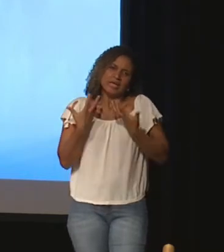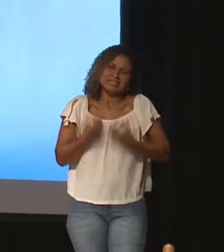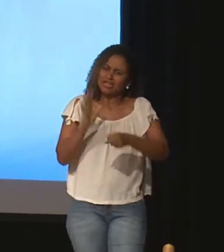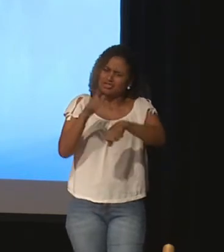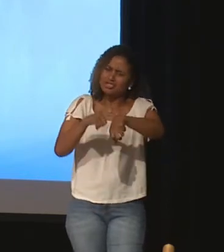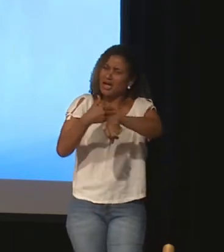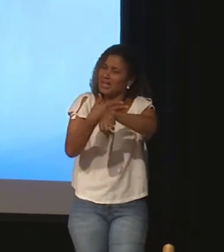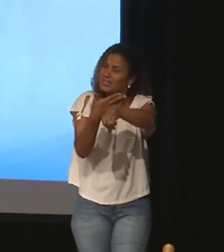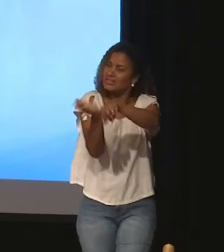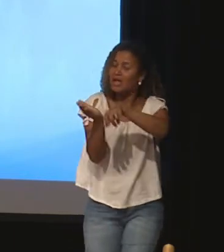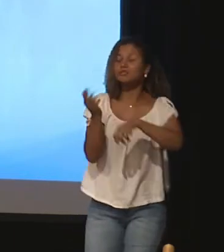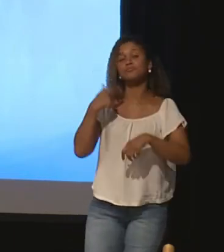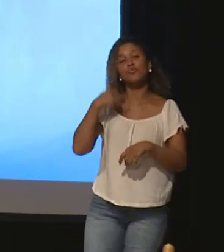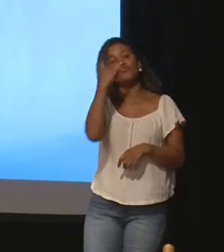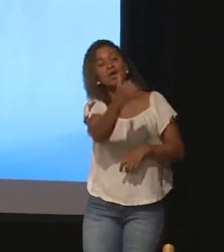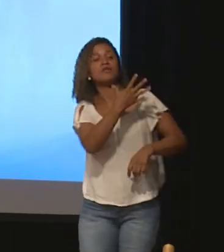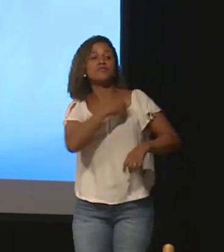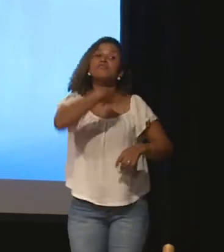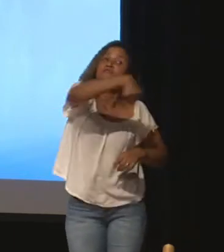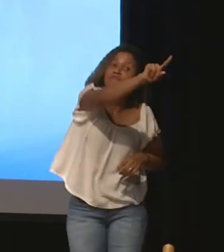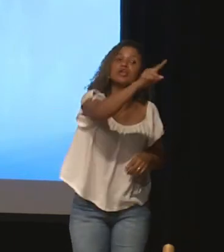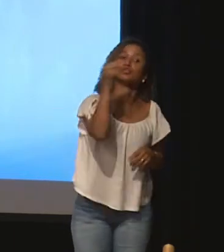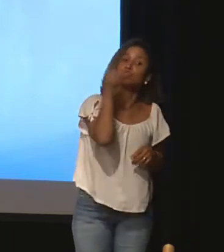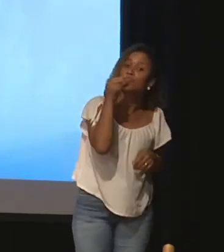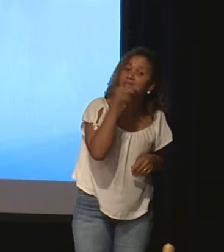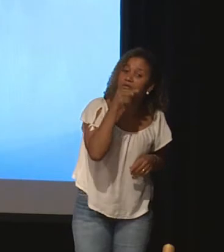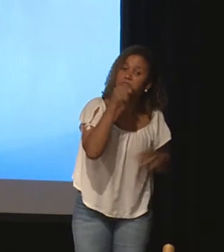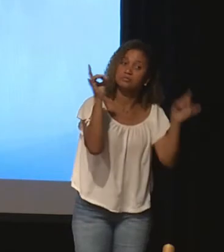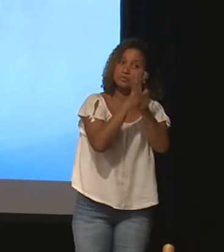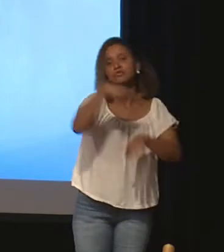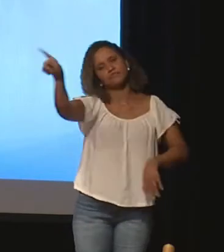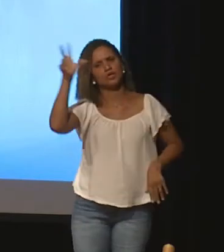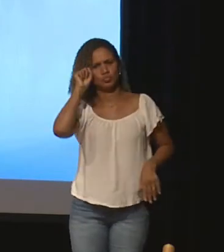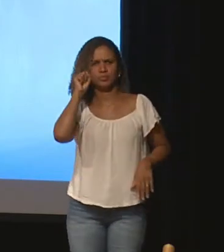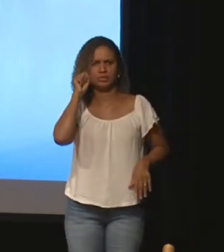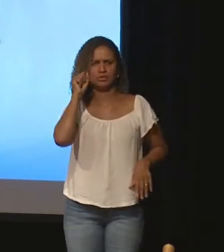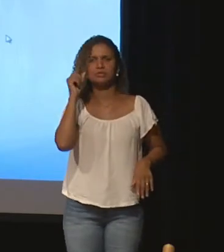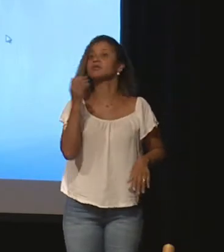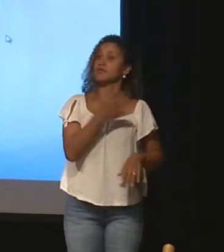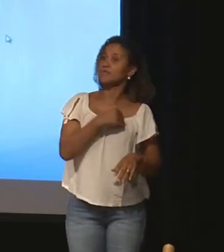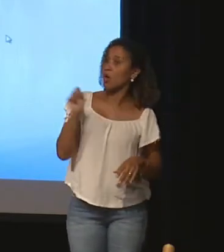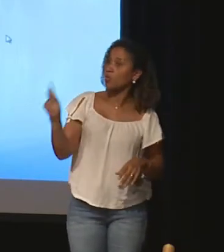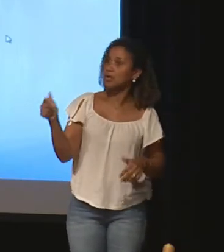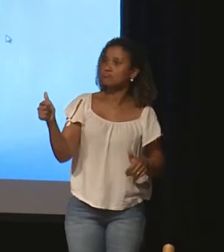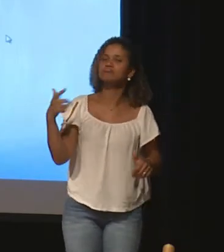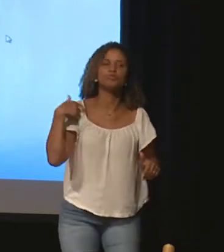na sala, estava muito cansada, já era tarde demais, aí eu falei, filha, vai escovar os dentes, depois você vai dormir, tá? Aí ela